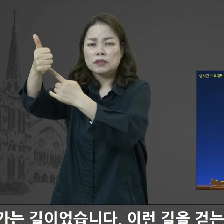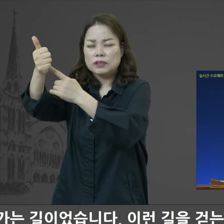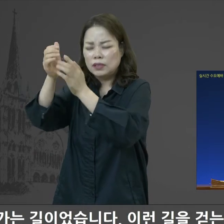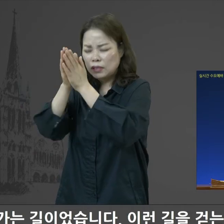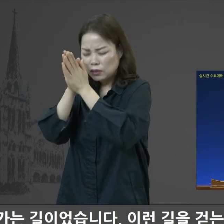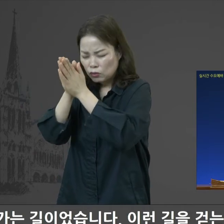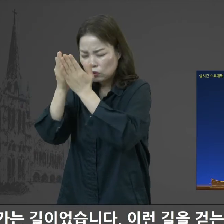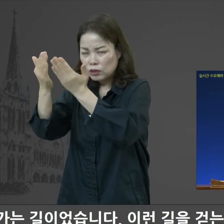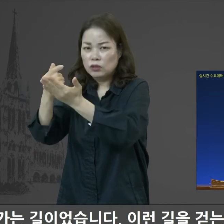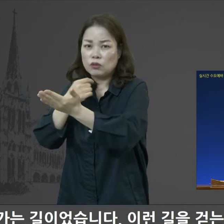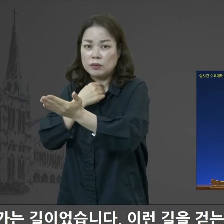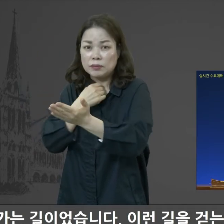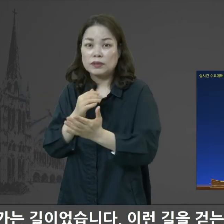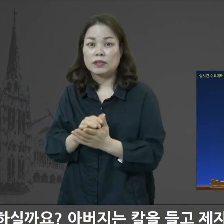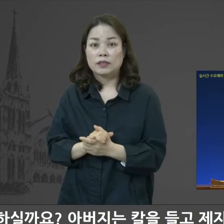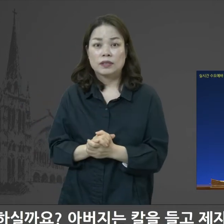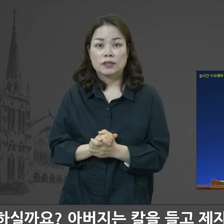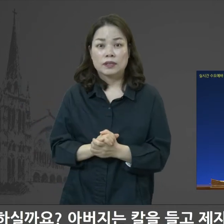기도로 나아갑니다.